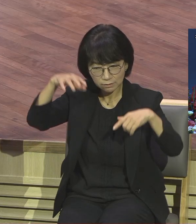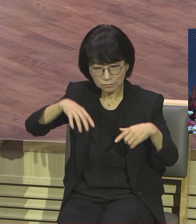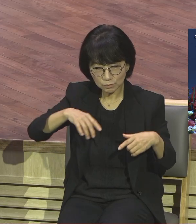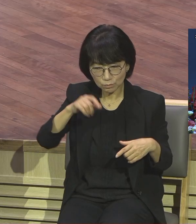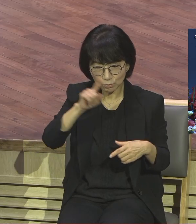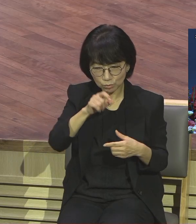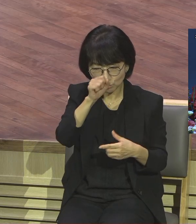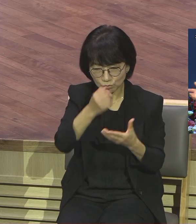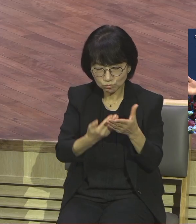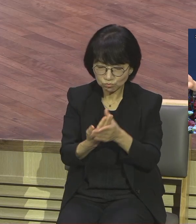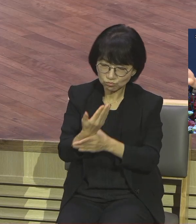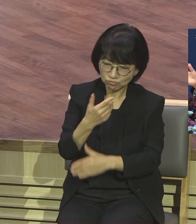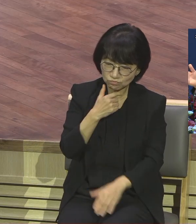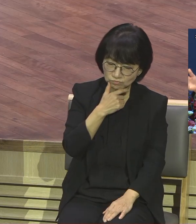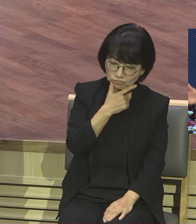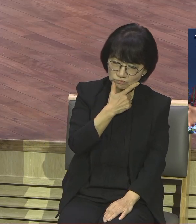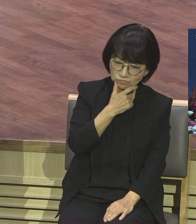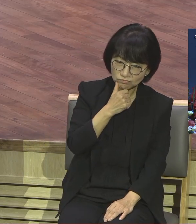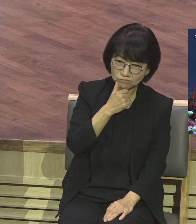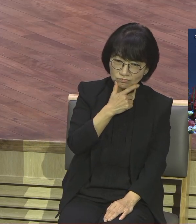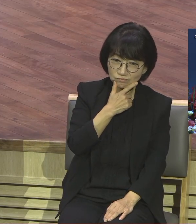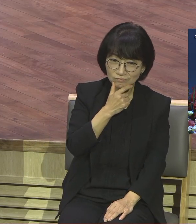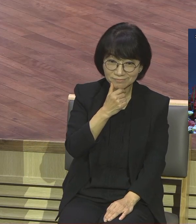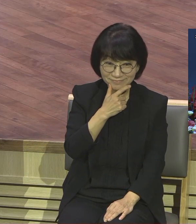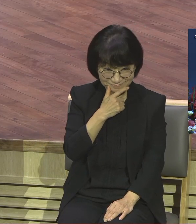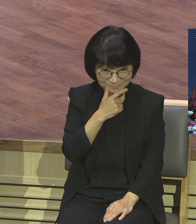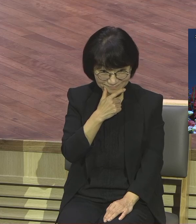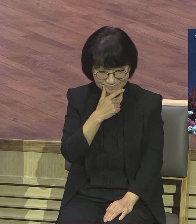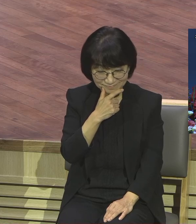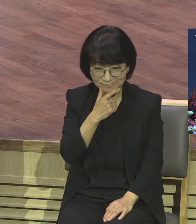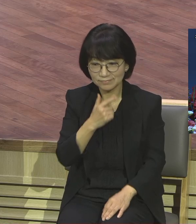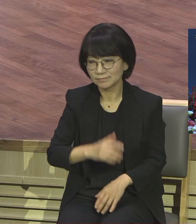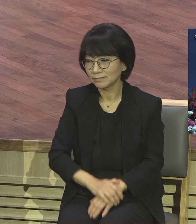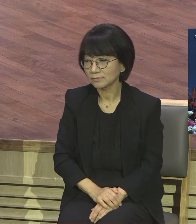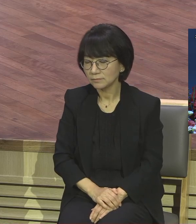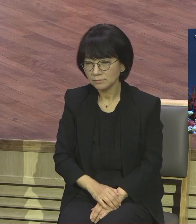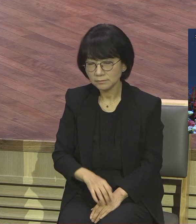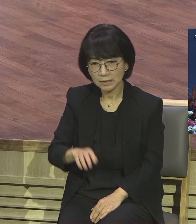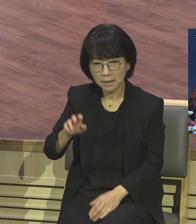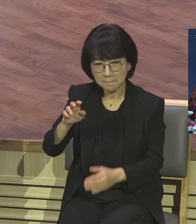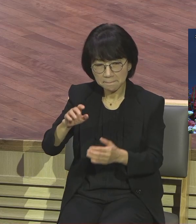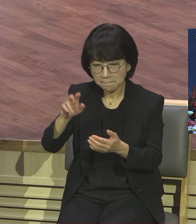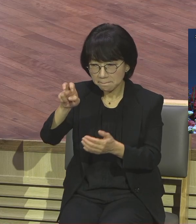동네는. 그게 뭐 무슨 메시아가 나냐.